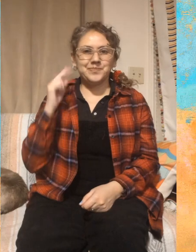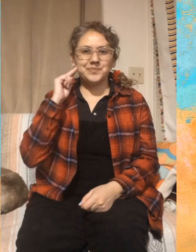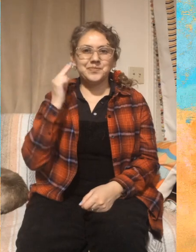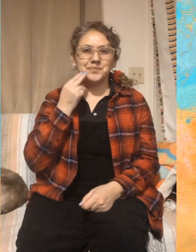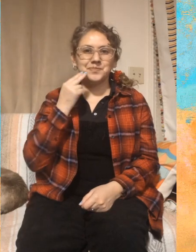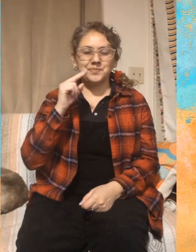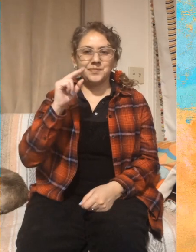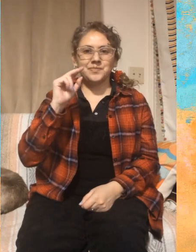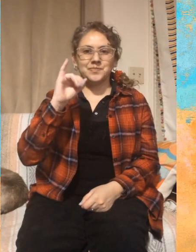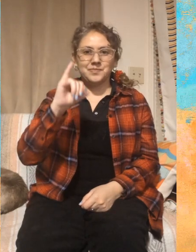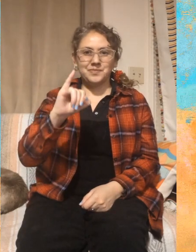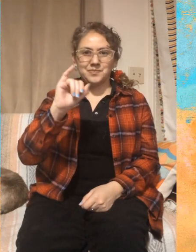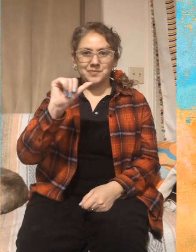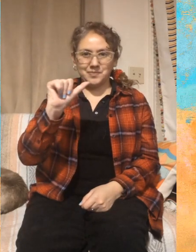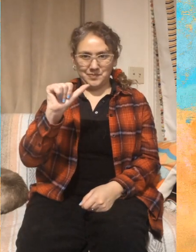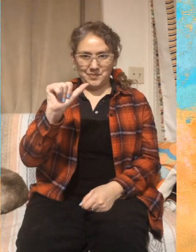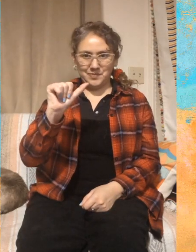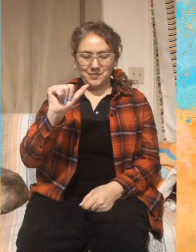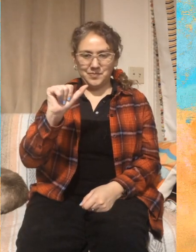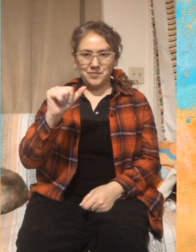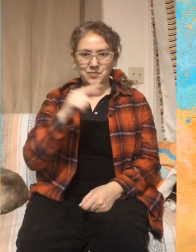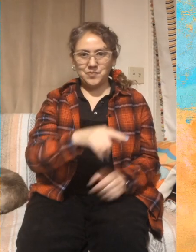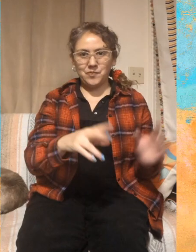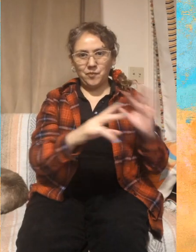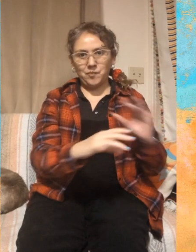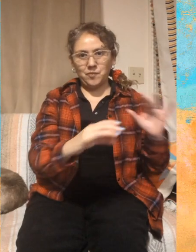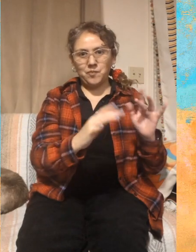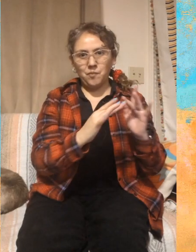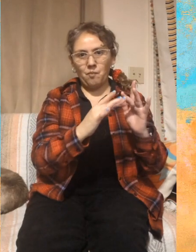Por un lado se siente uno útil y por otro lado se